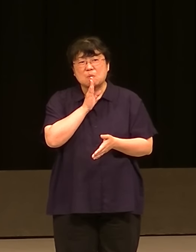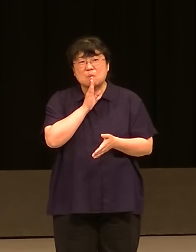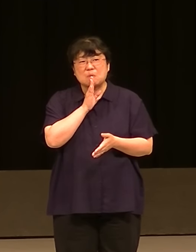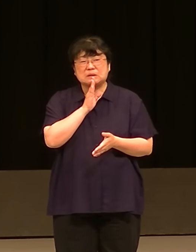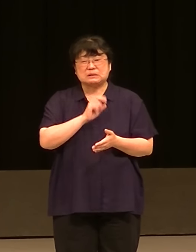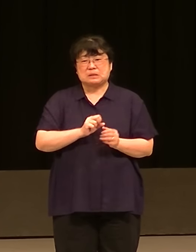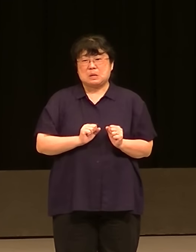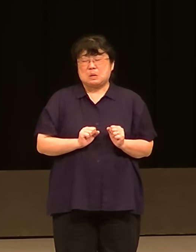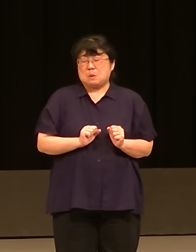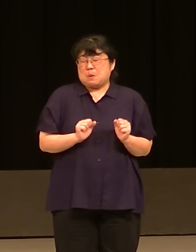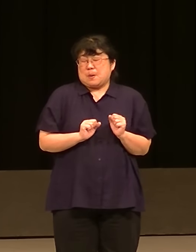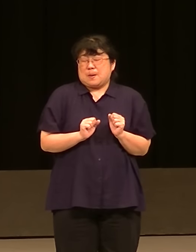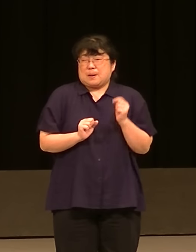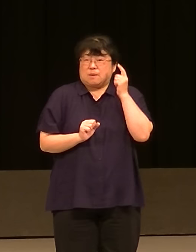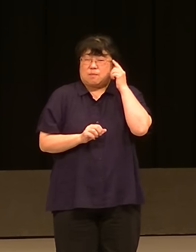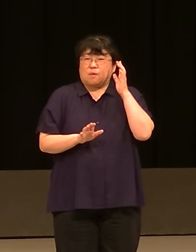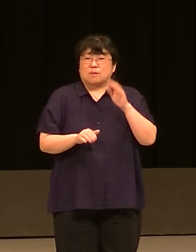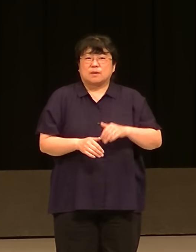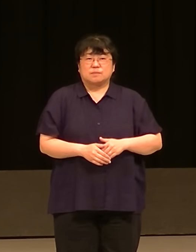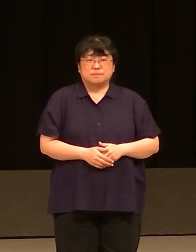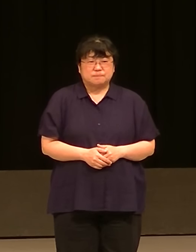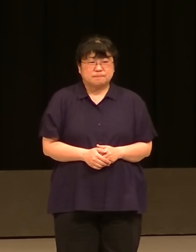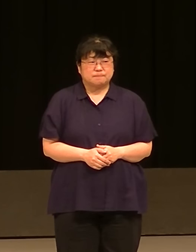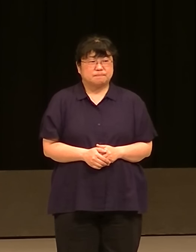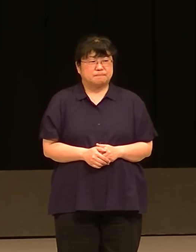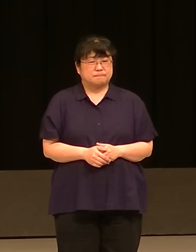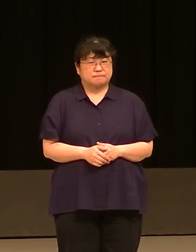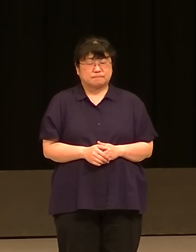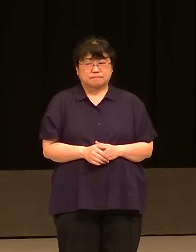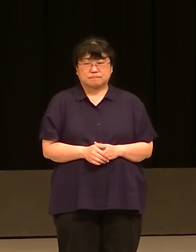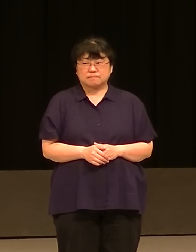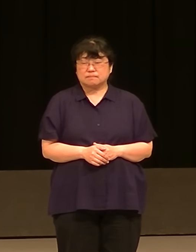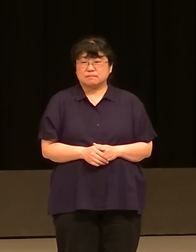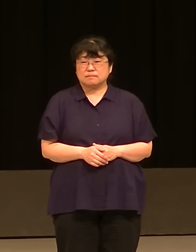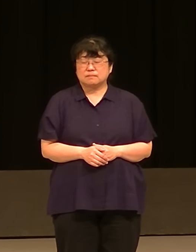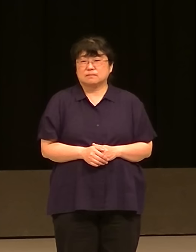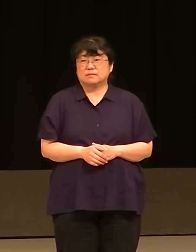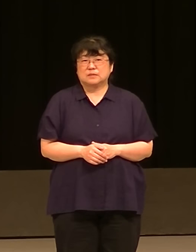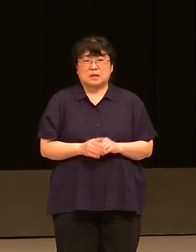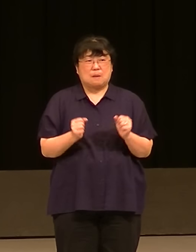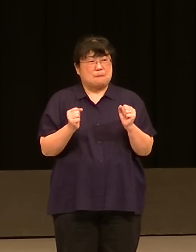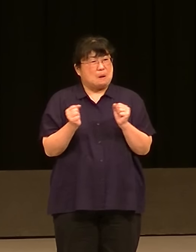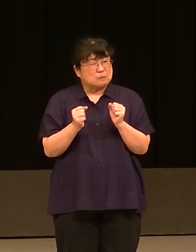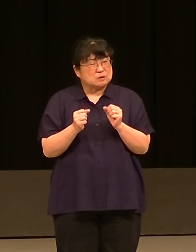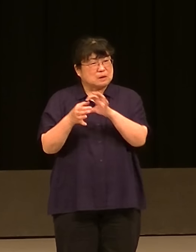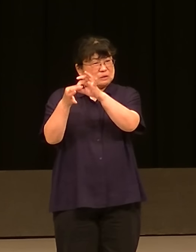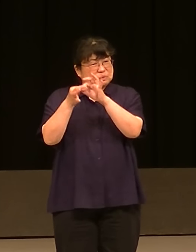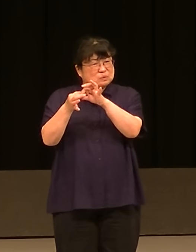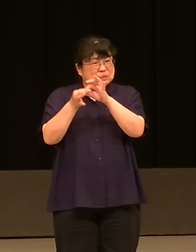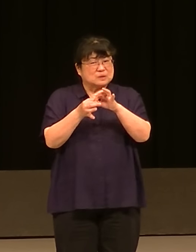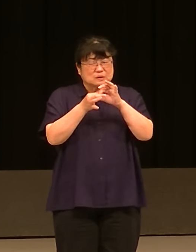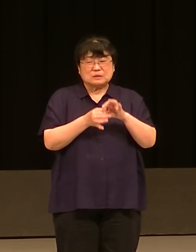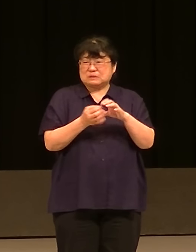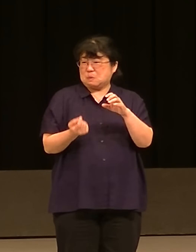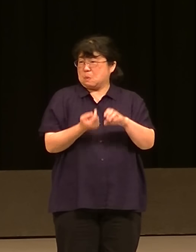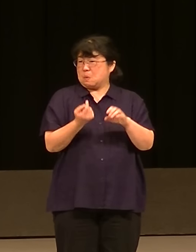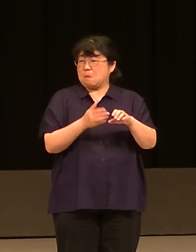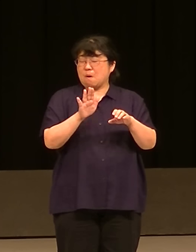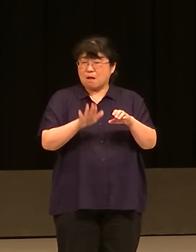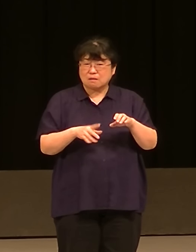とせざるを得ないと、いうことで、まあ、ございます。まあ、恐ろしいことの連続でございますが、我々